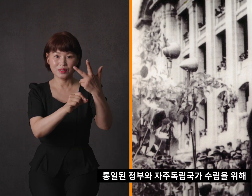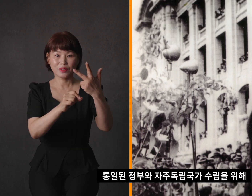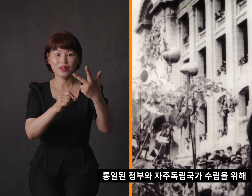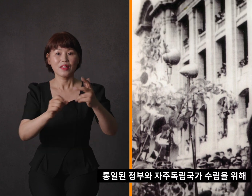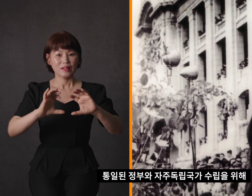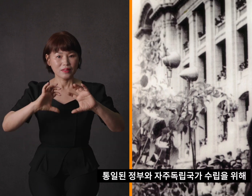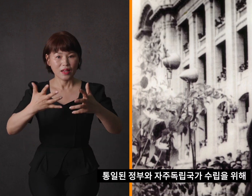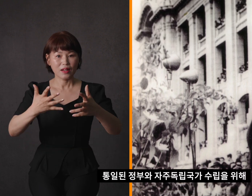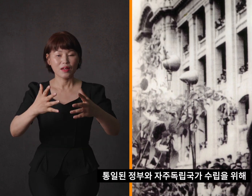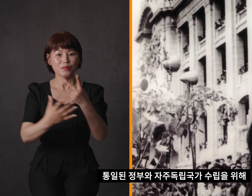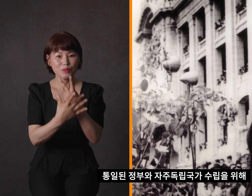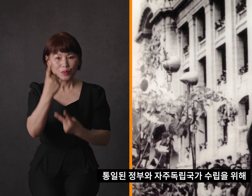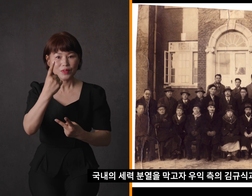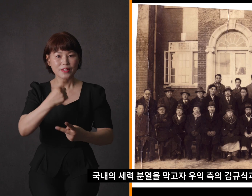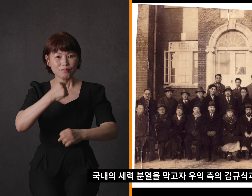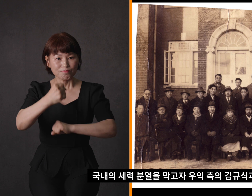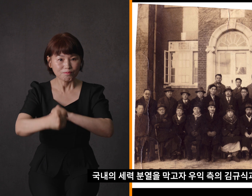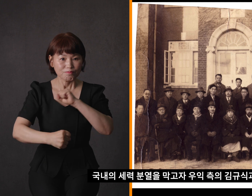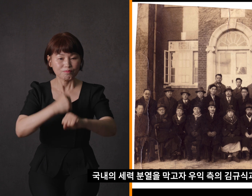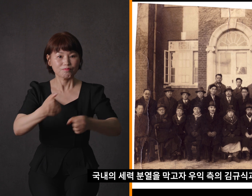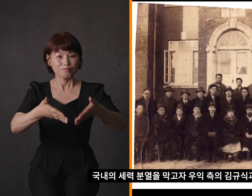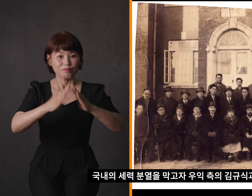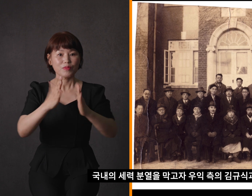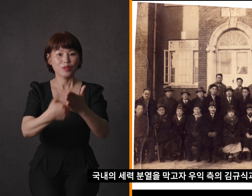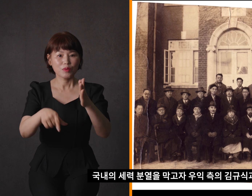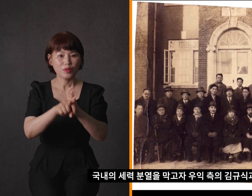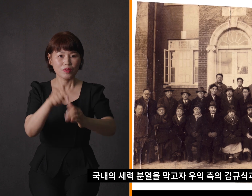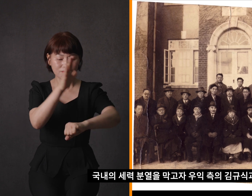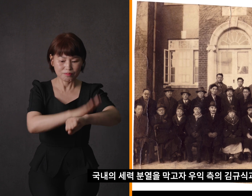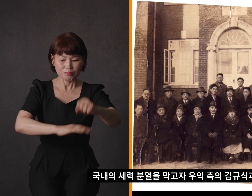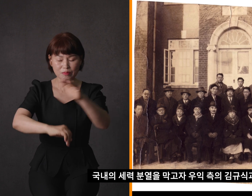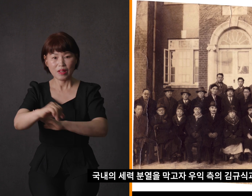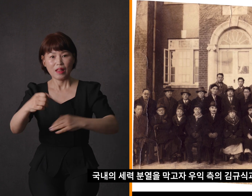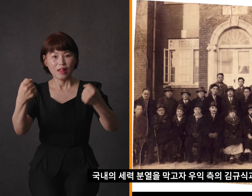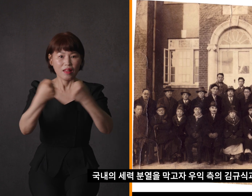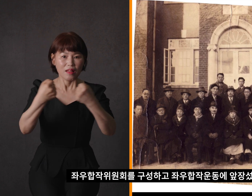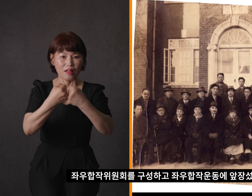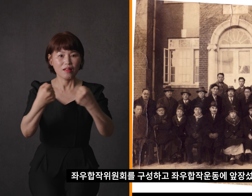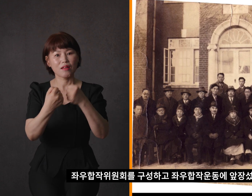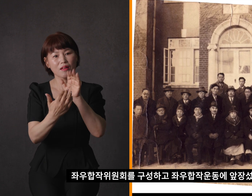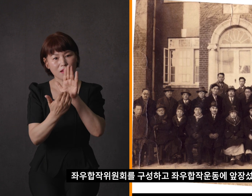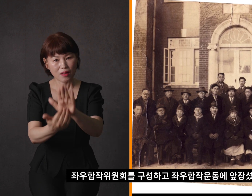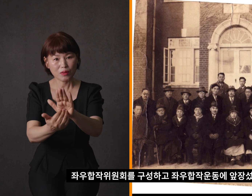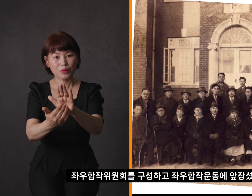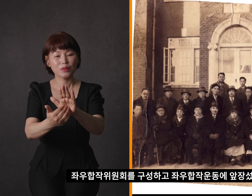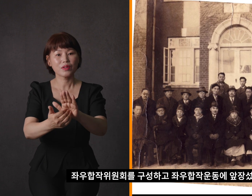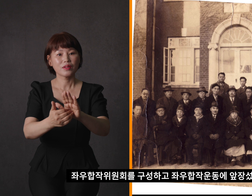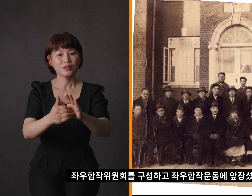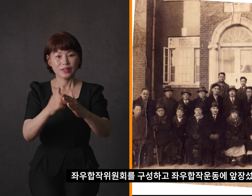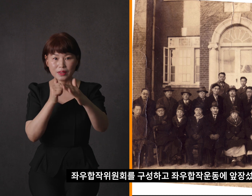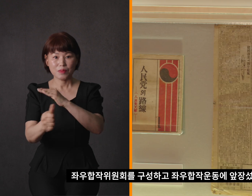정부와 자주독립국가 수립을 위해 국내의 세력 분열을 막고자 우익 측의 김규식과